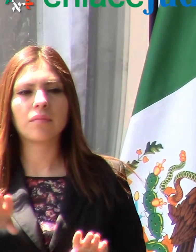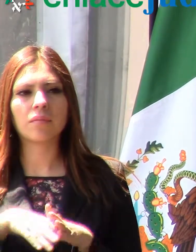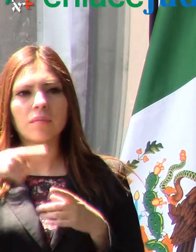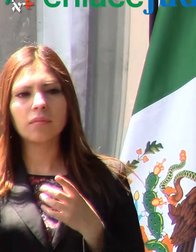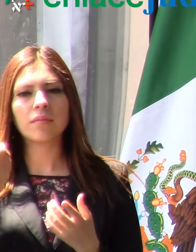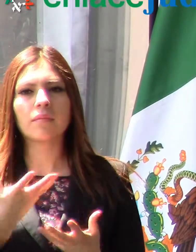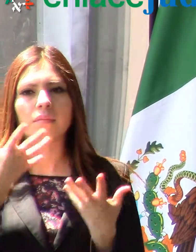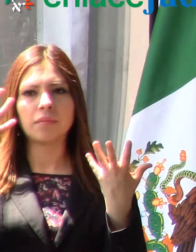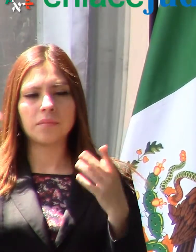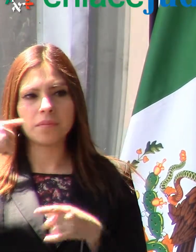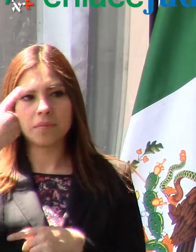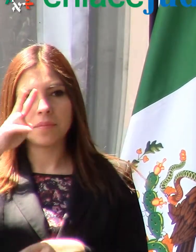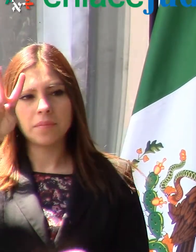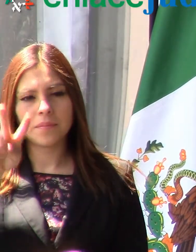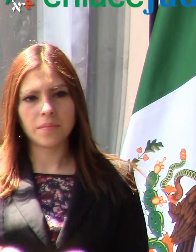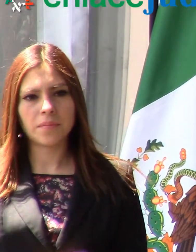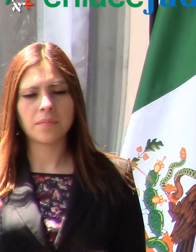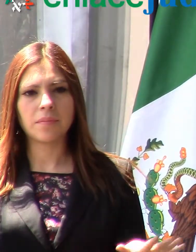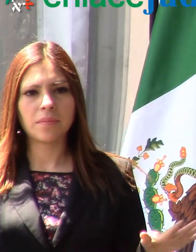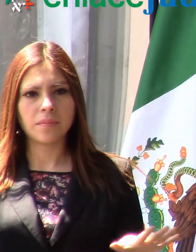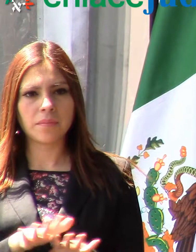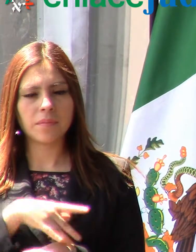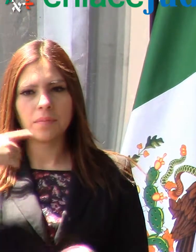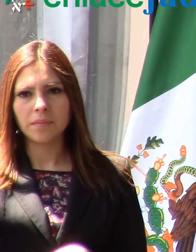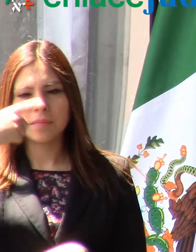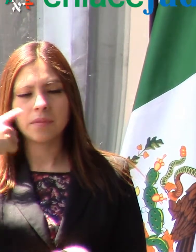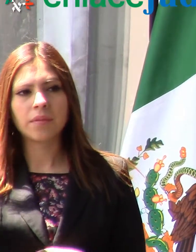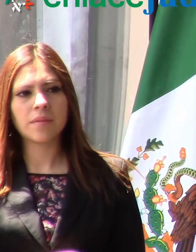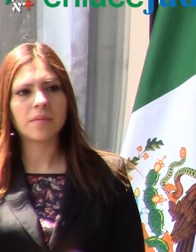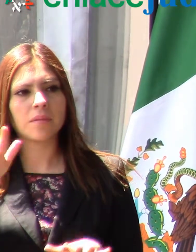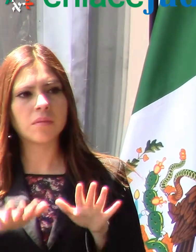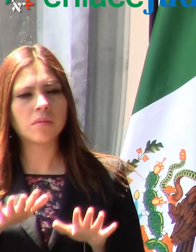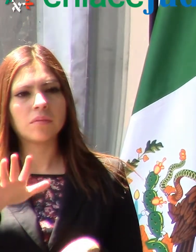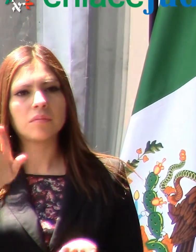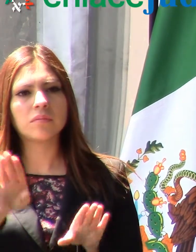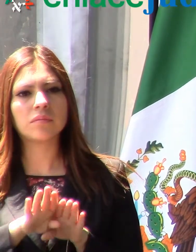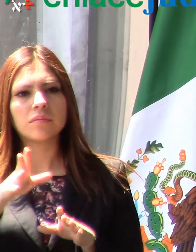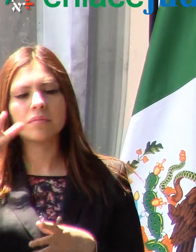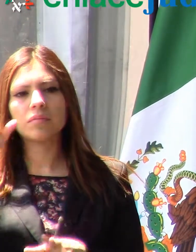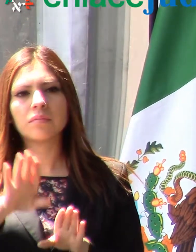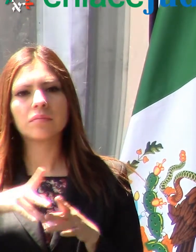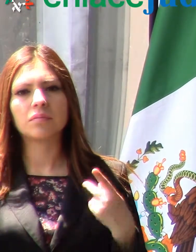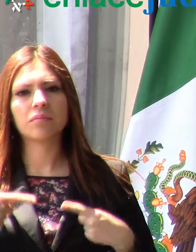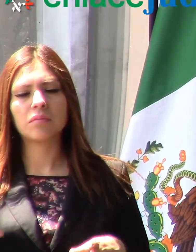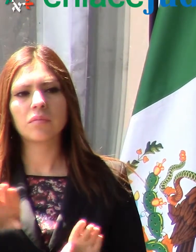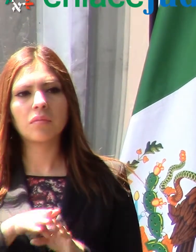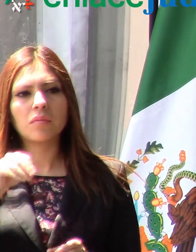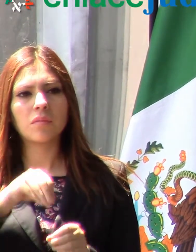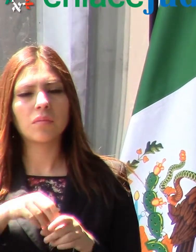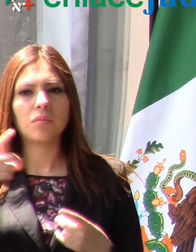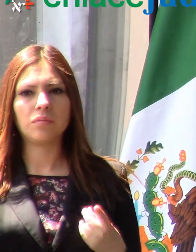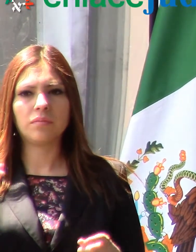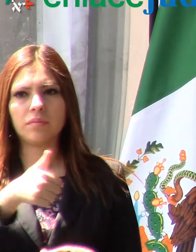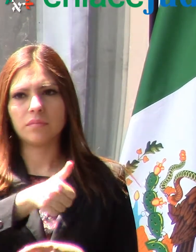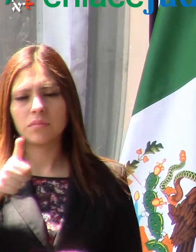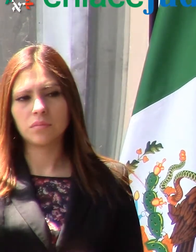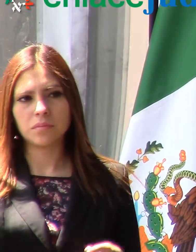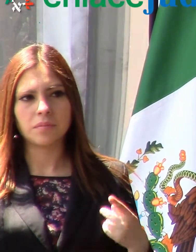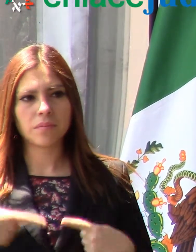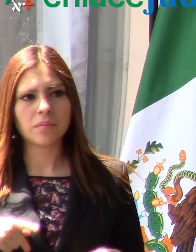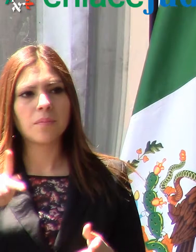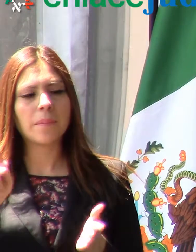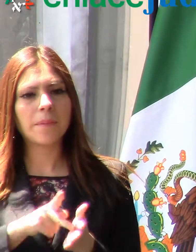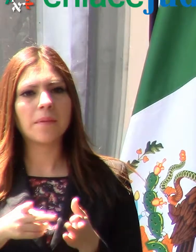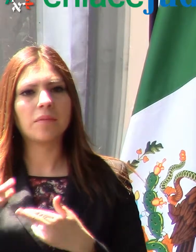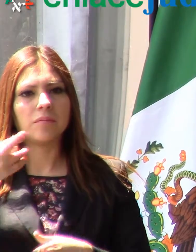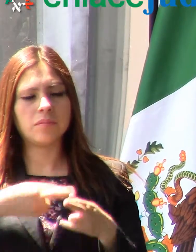su rostro verdadero. Cambia la narrativa a veces noticiosa que oculta el dolor profundo de cada ser humano y nos